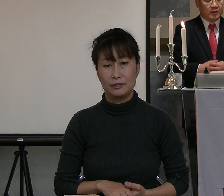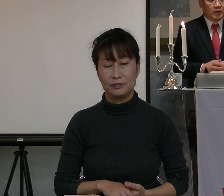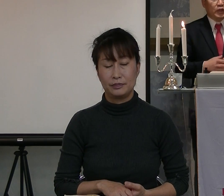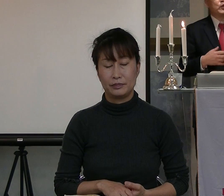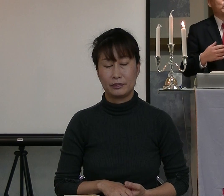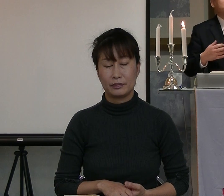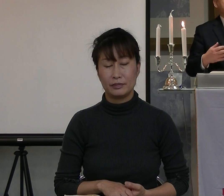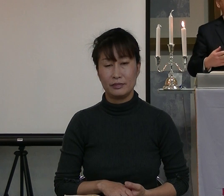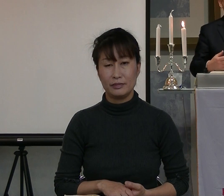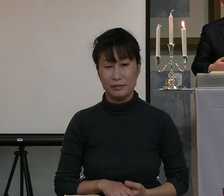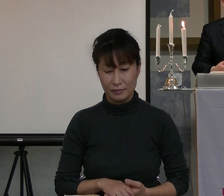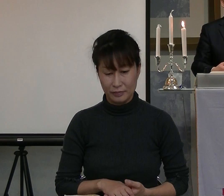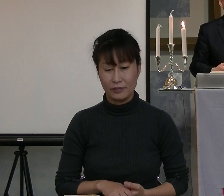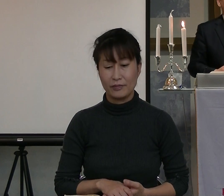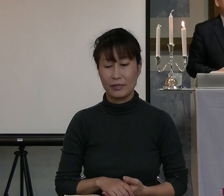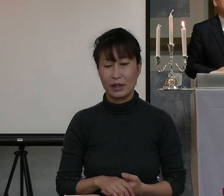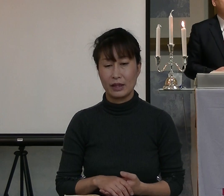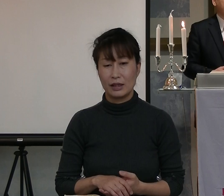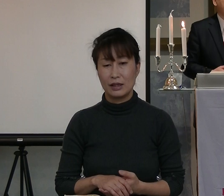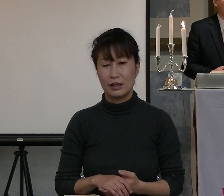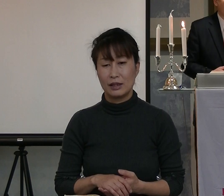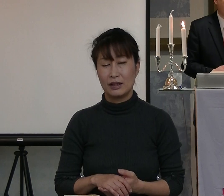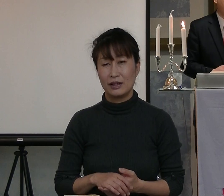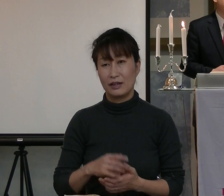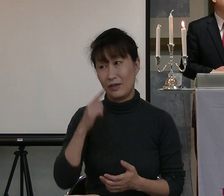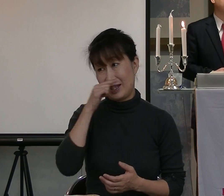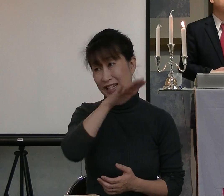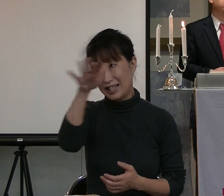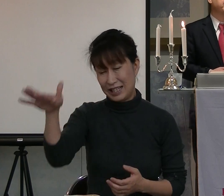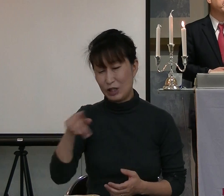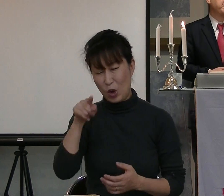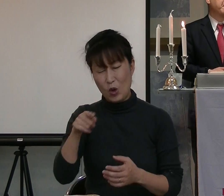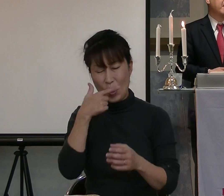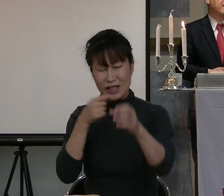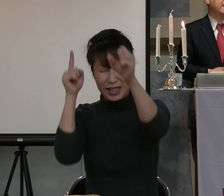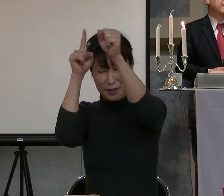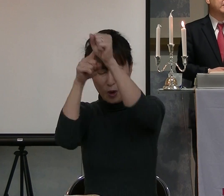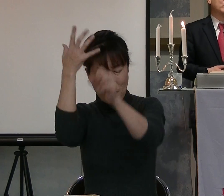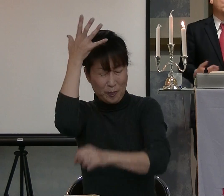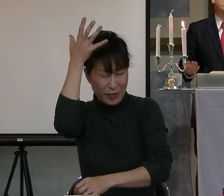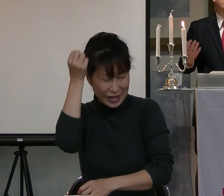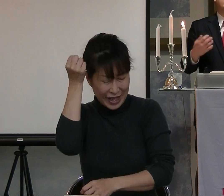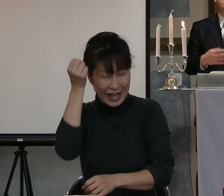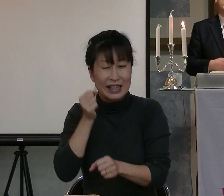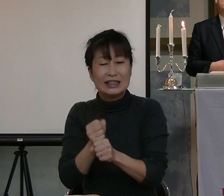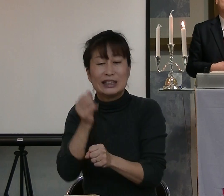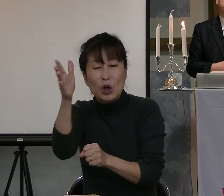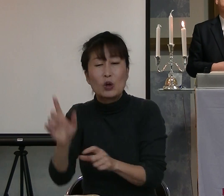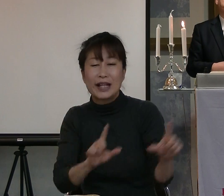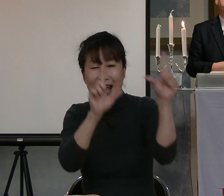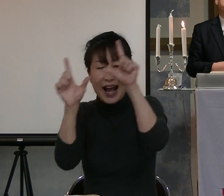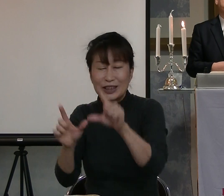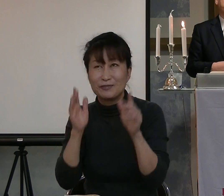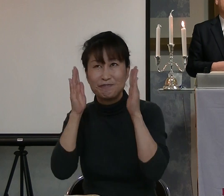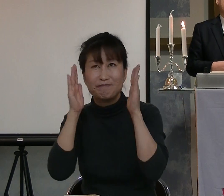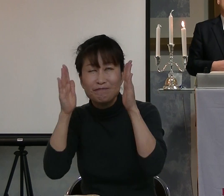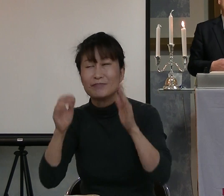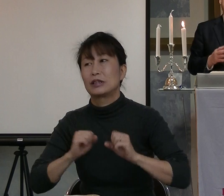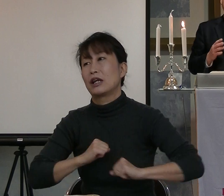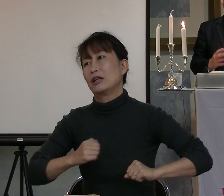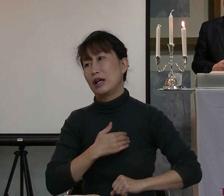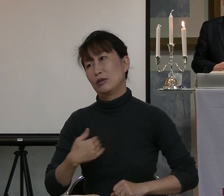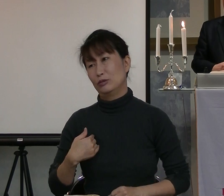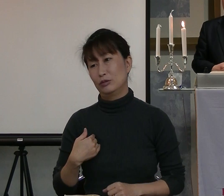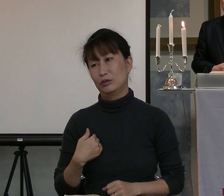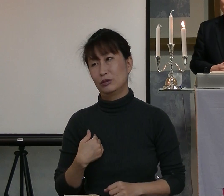信仰生活を励んでいくわけなんですね。 救われるだけではなく、そ